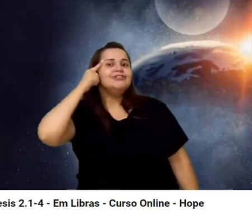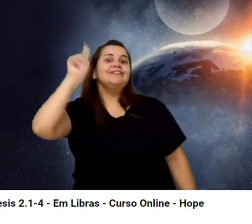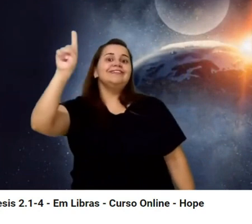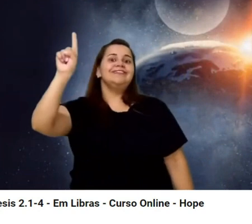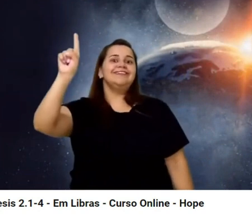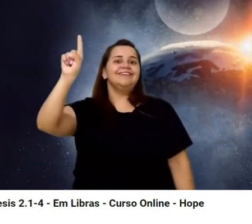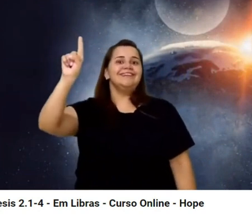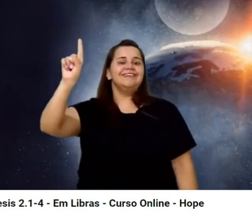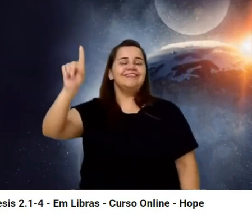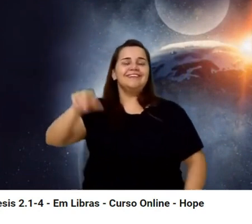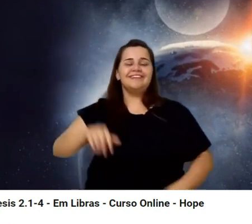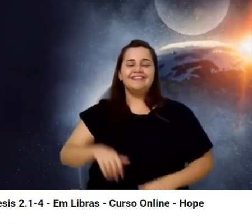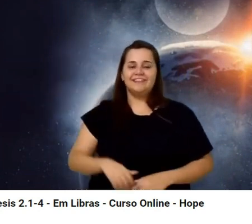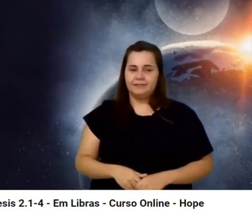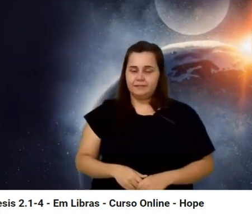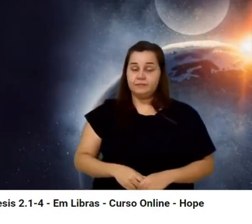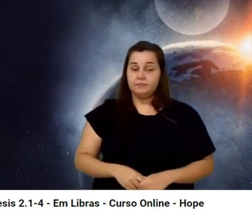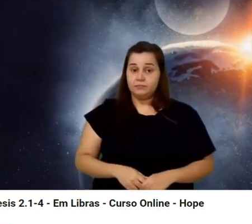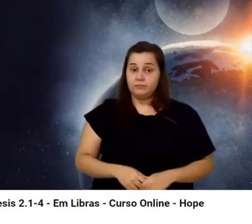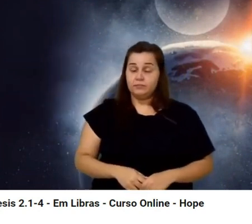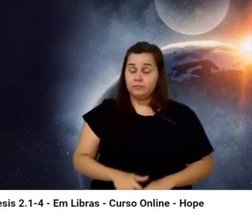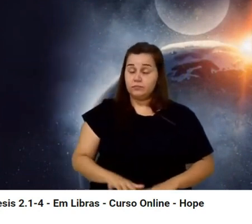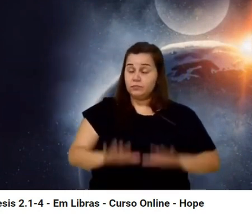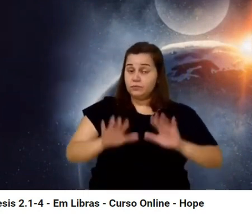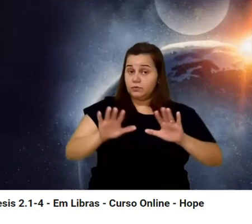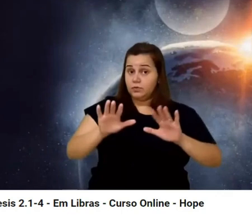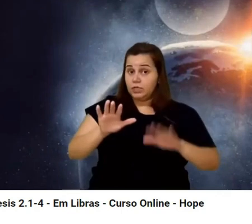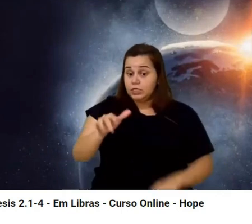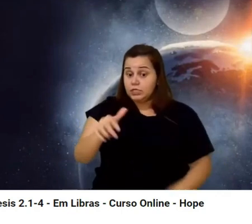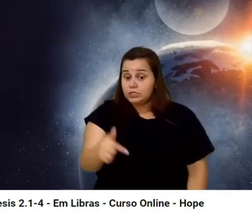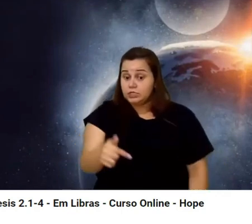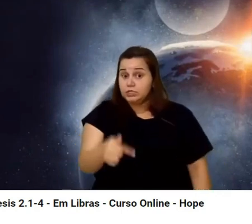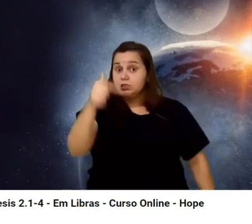o poder dele. E este foi o 6º dia.